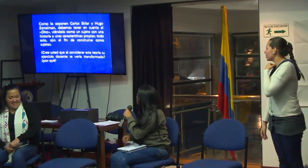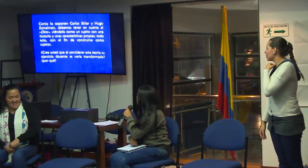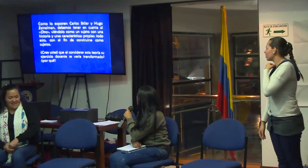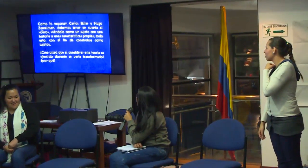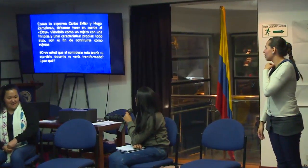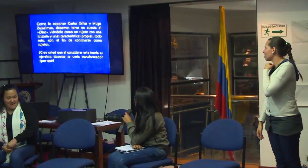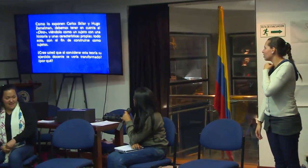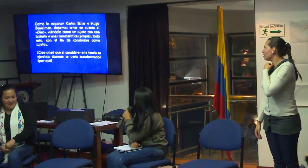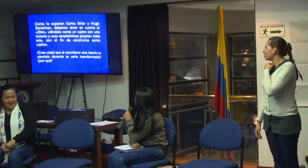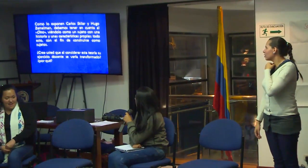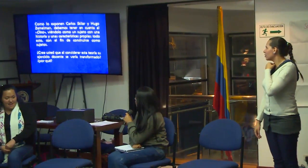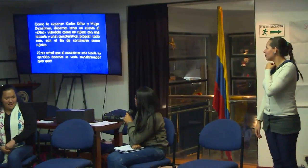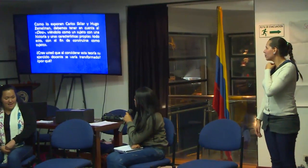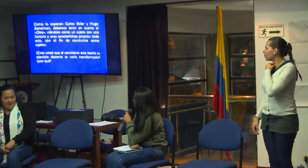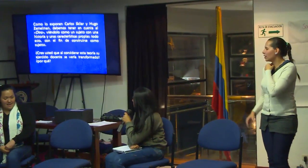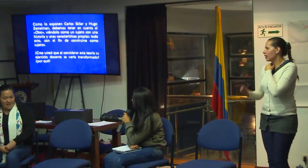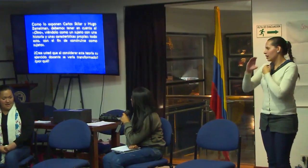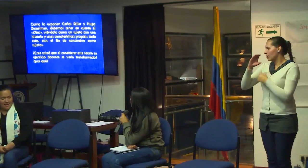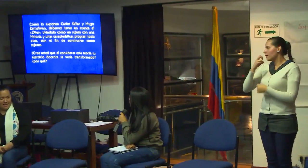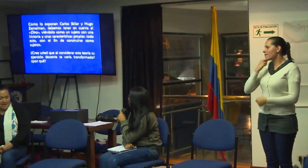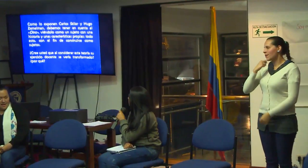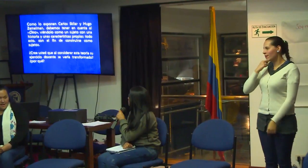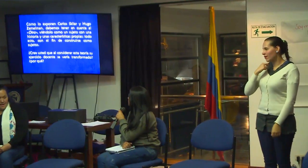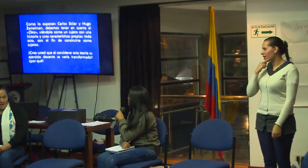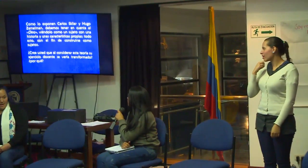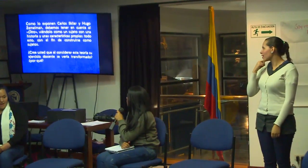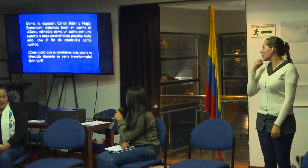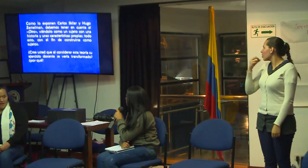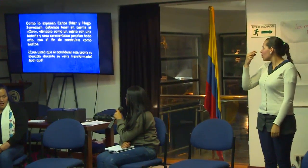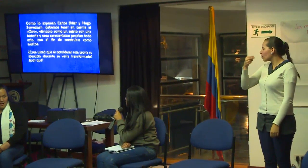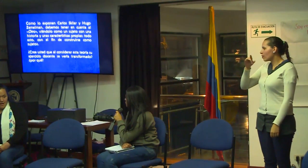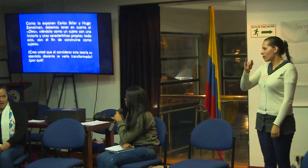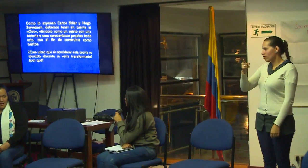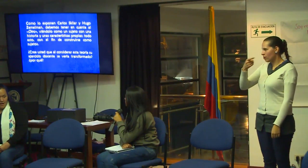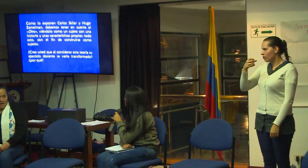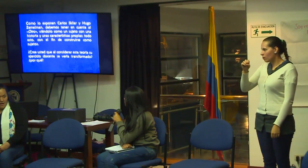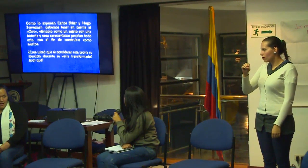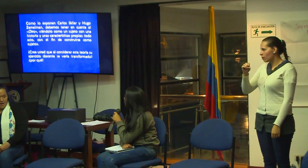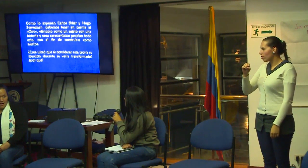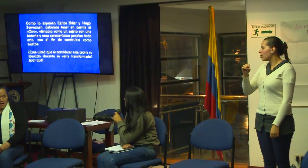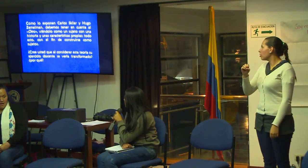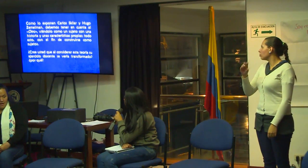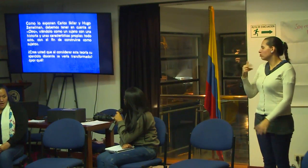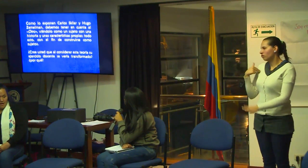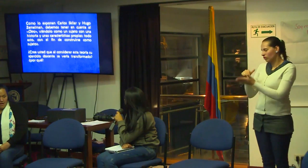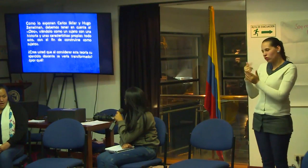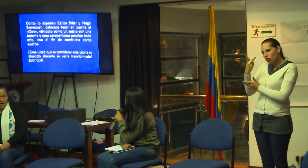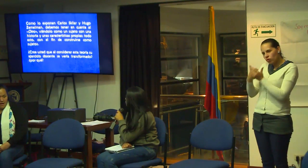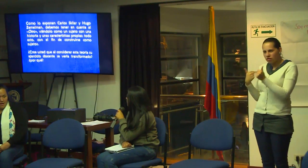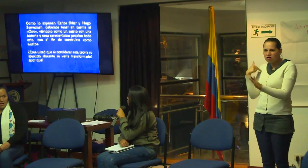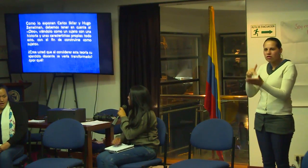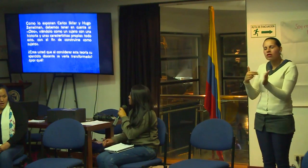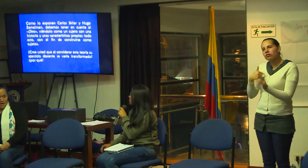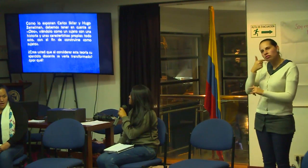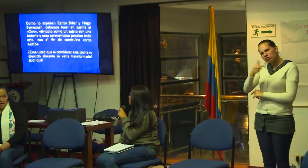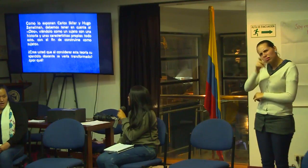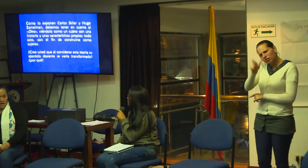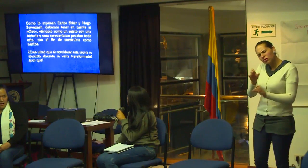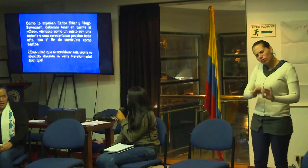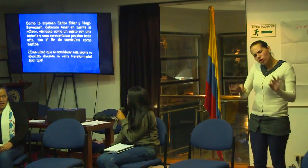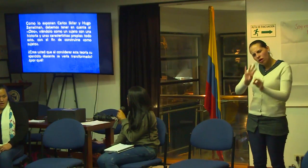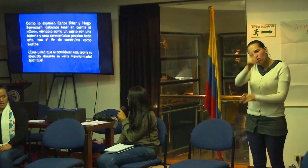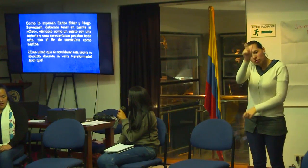Como lo exponen Carlos Escliar y Hugo Semelman, debemos tener en cuenta al otro, viéndolo como un sujeto con una